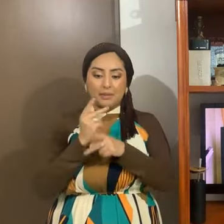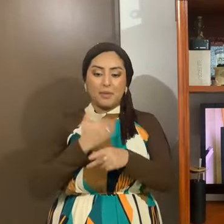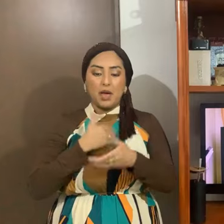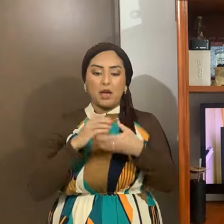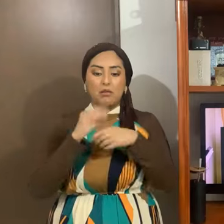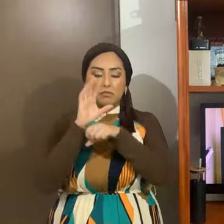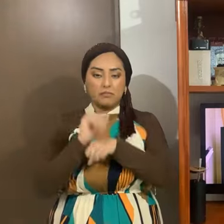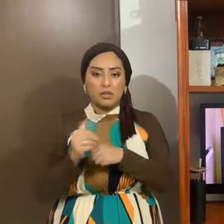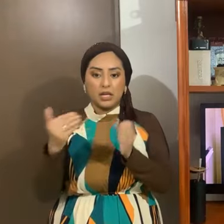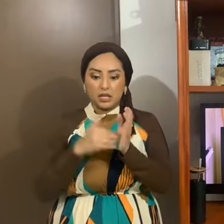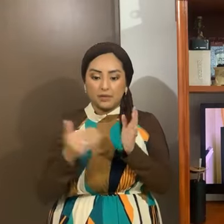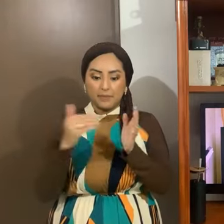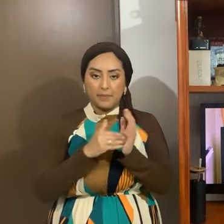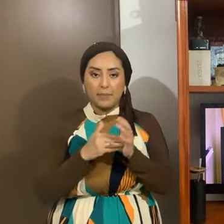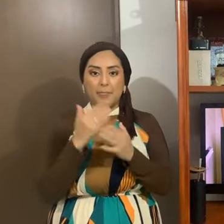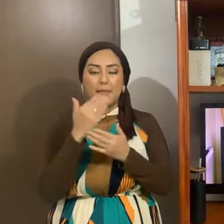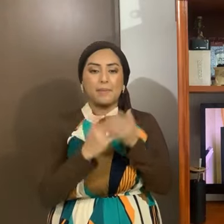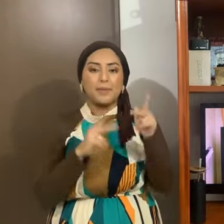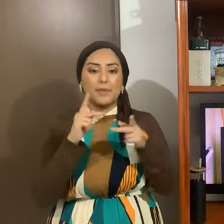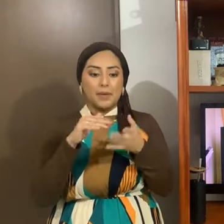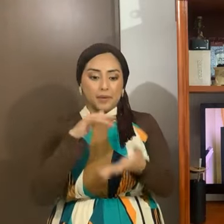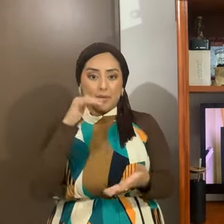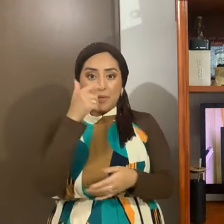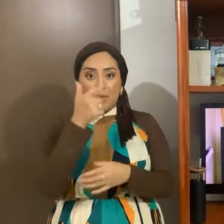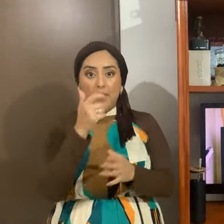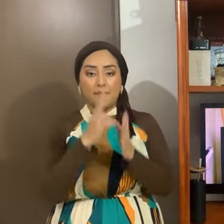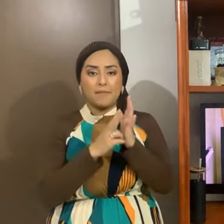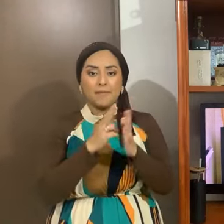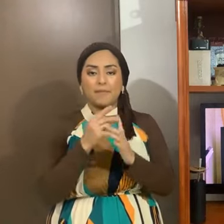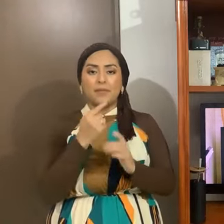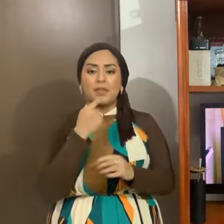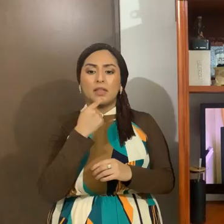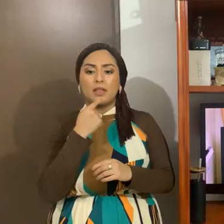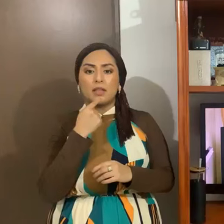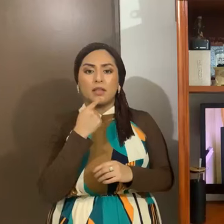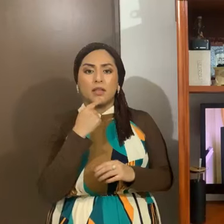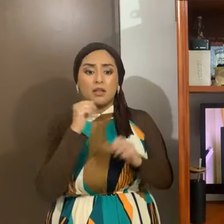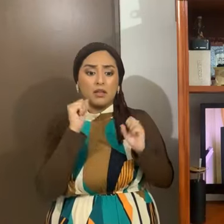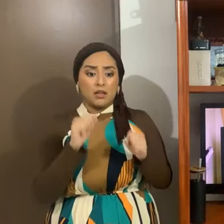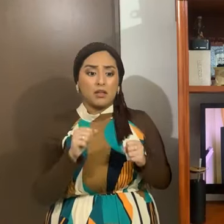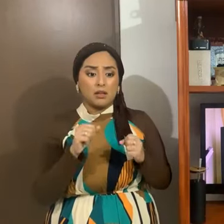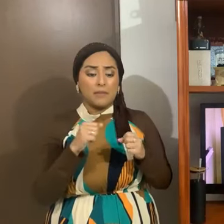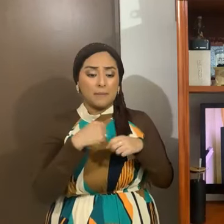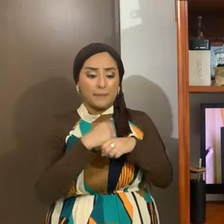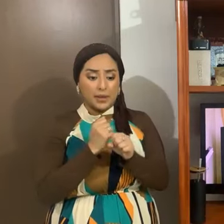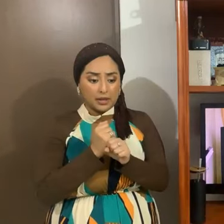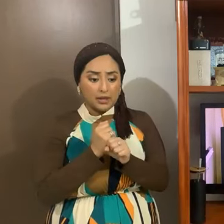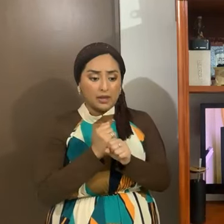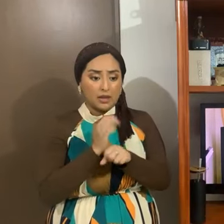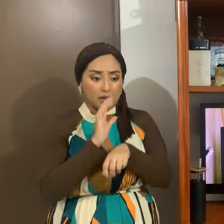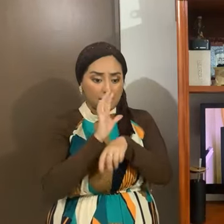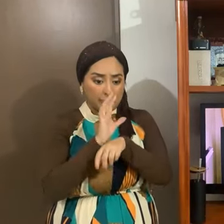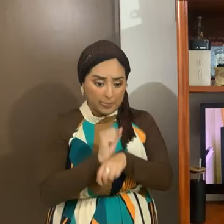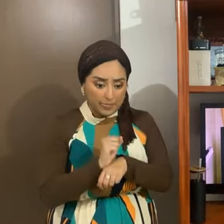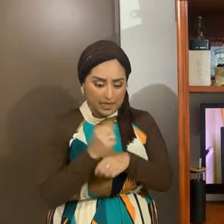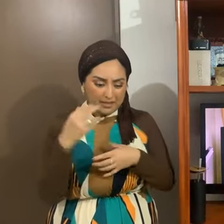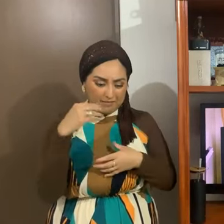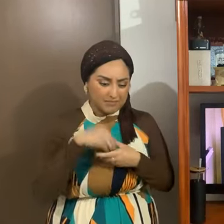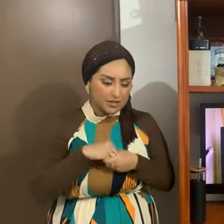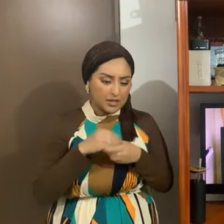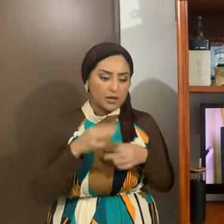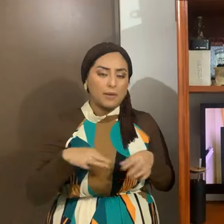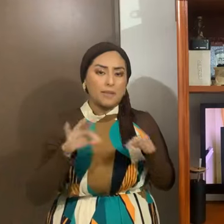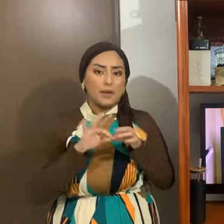ser constante. Hay quienes han estudiado este tema y dicen que para poder hacer un hábito que se arraigue en nuestra vida hay